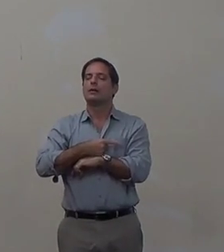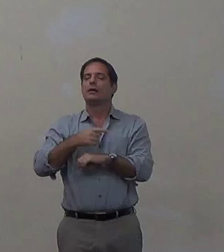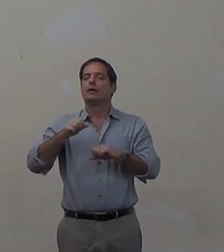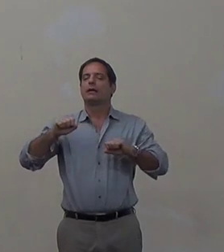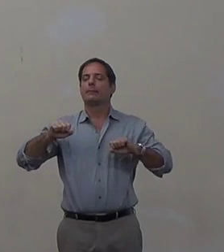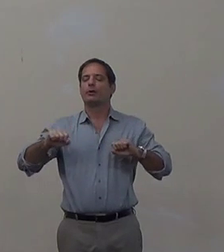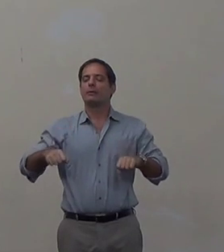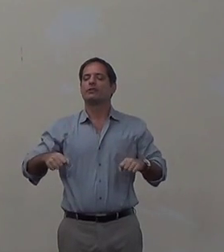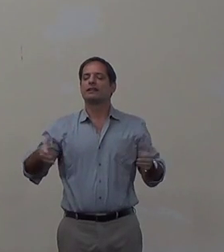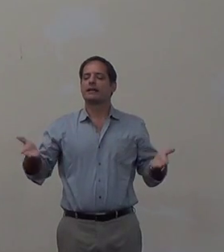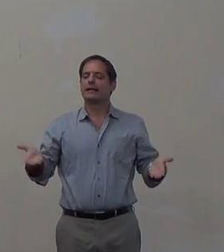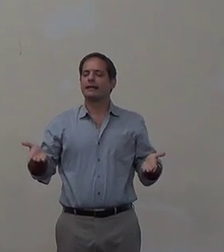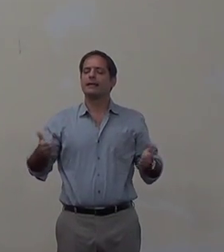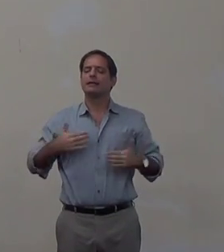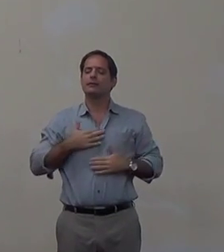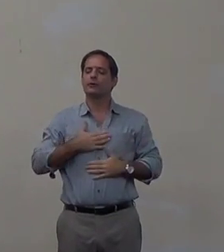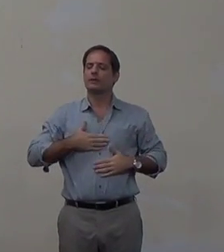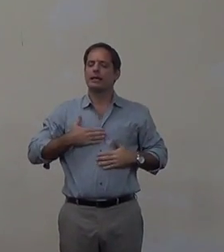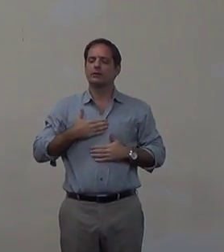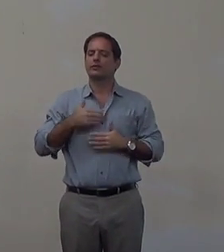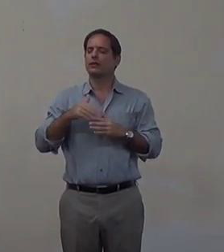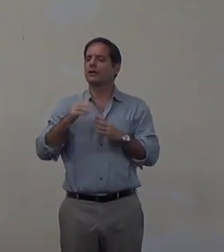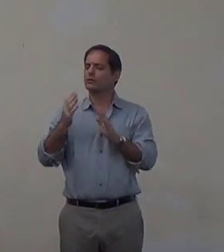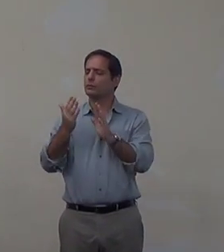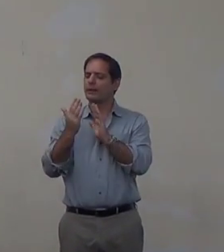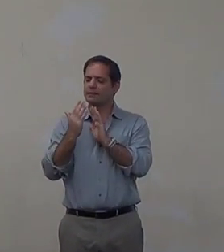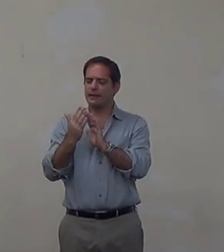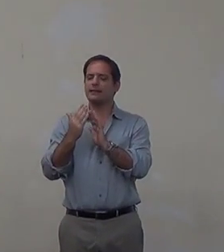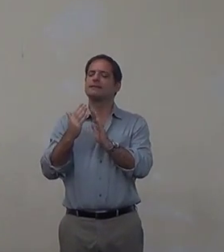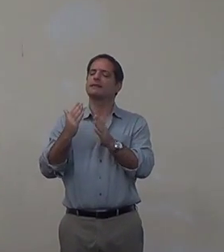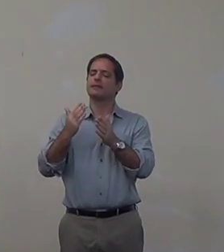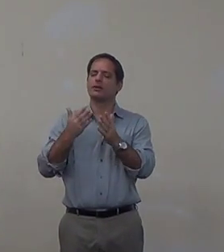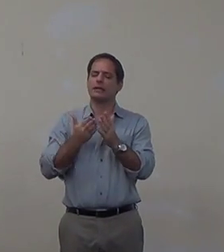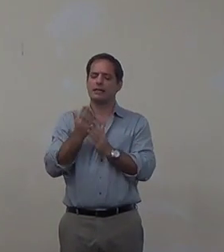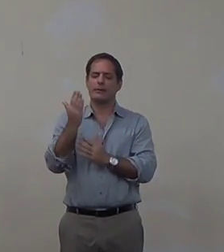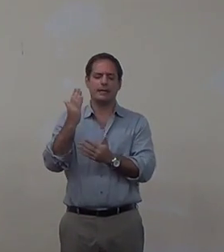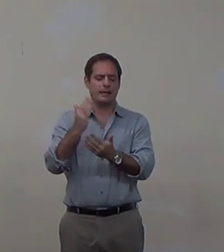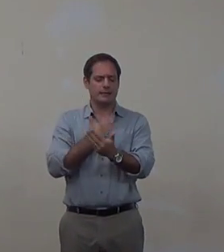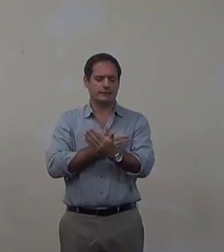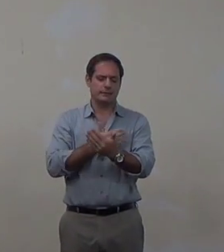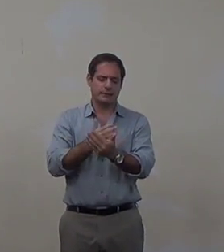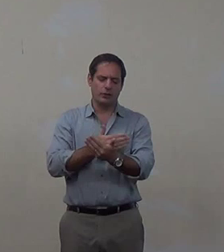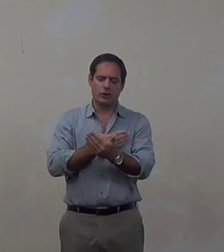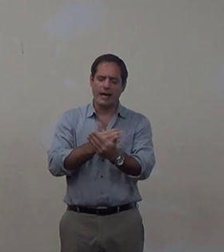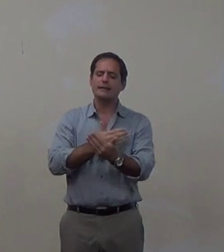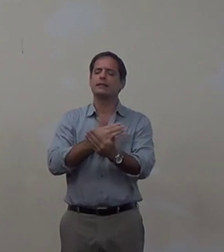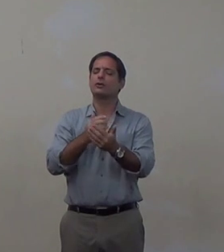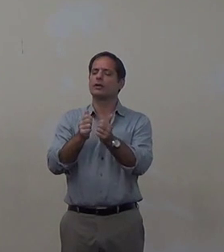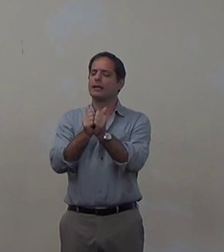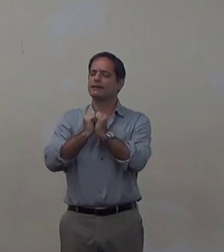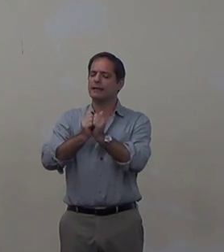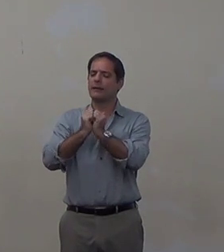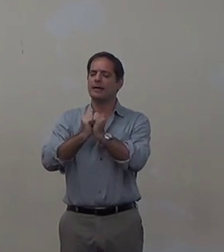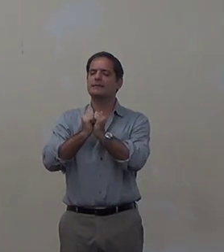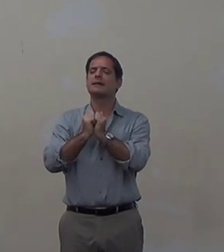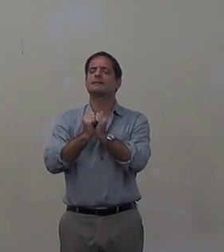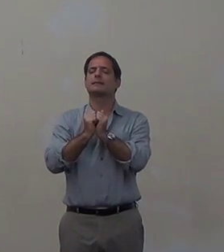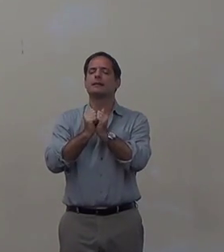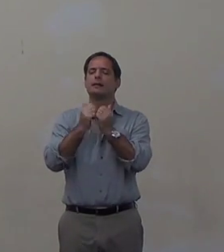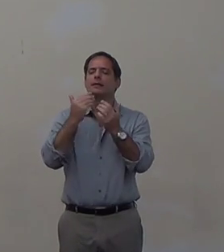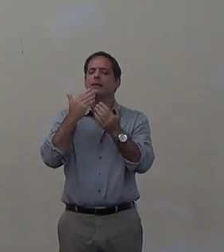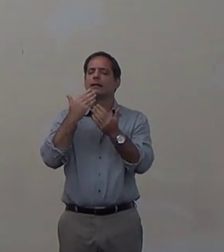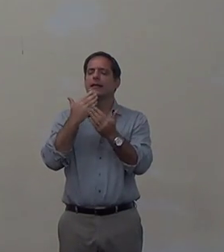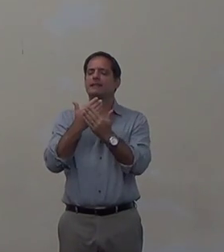Señor, que podemos estar aquí disfrutando, Señor, en tu presencia, Señor, a través de los cánticos, de las